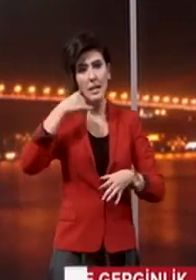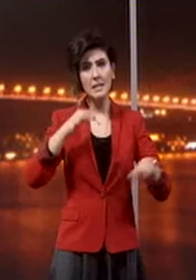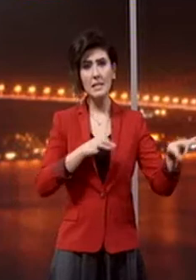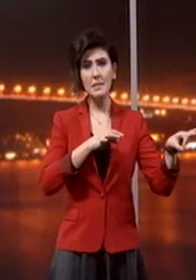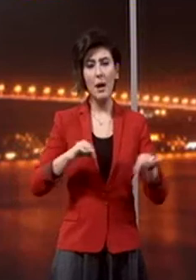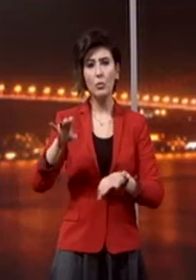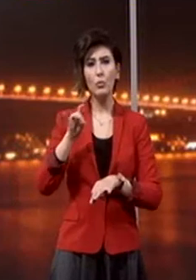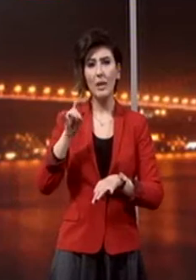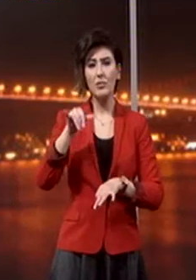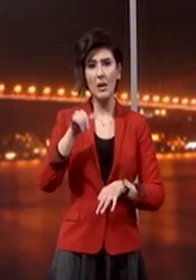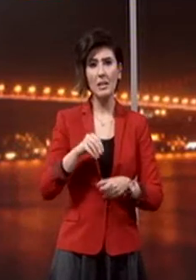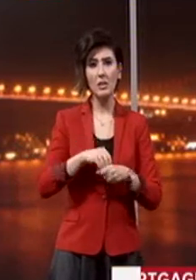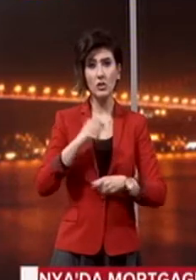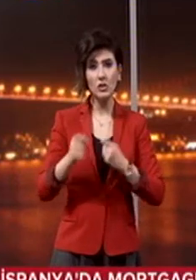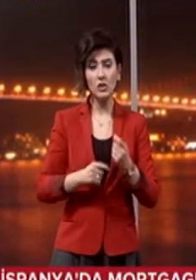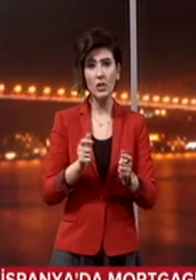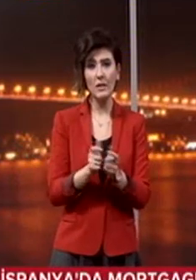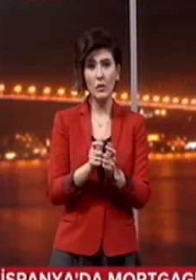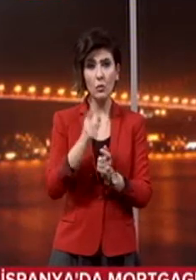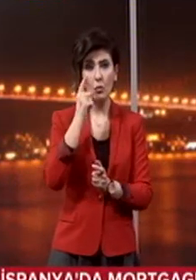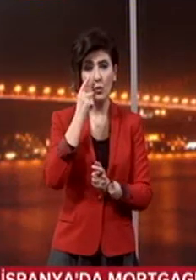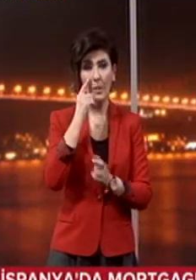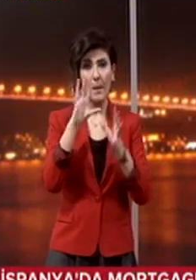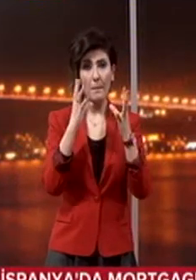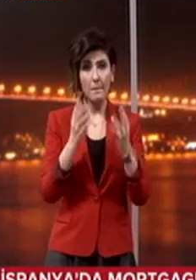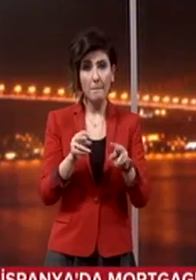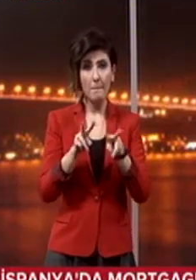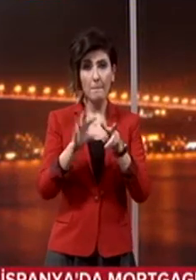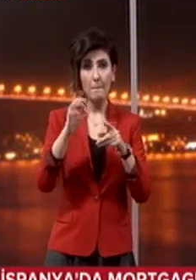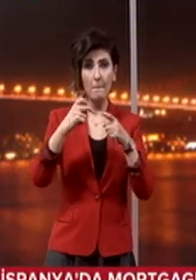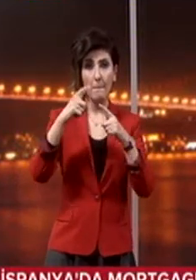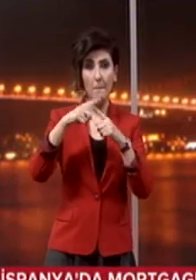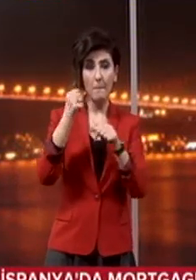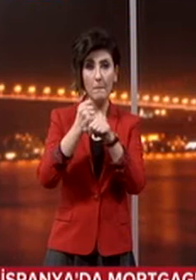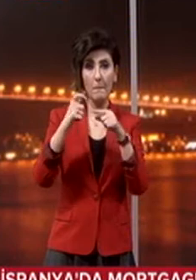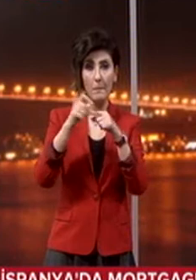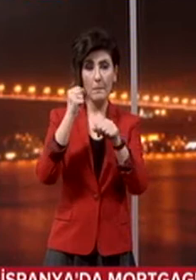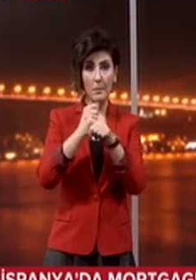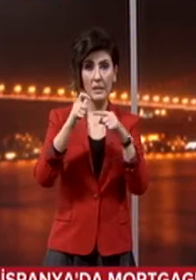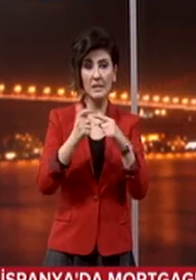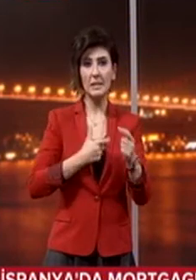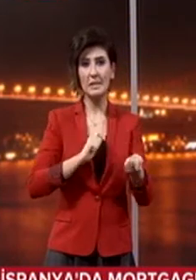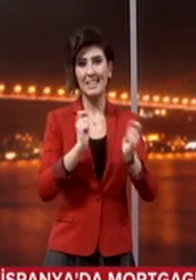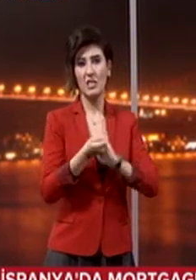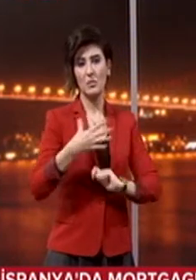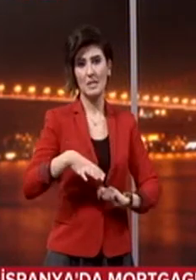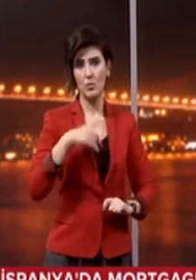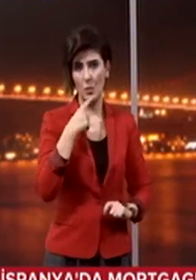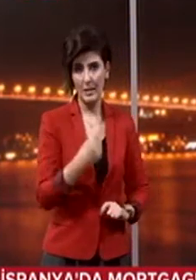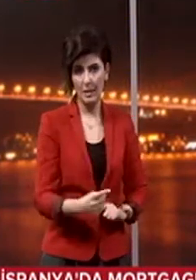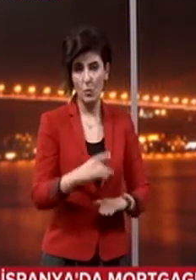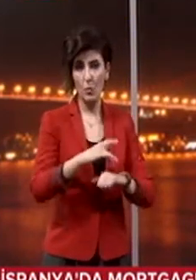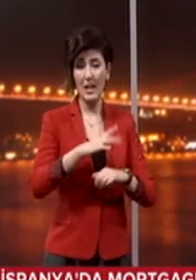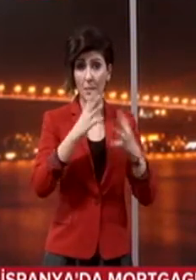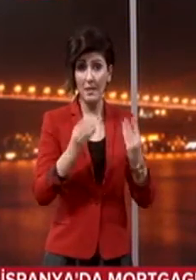İspanya'da tüketici hakları için çalışan dernekler hükümeti mevcut mortgage yasasını değiştirmeye çağırdı.